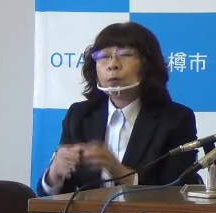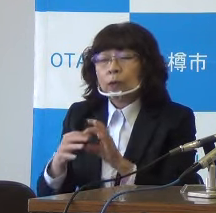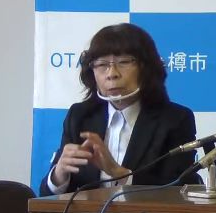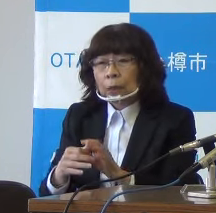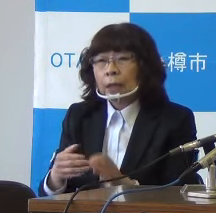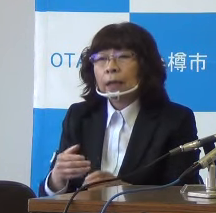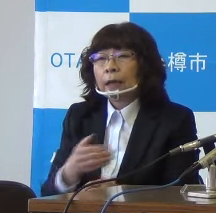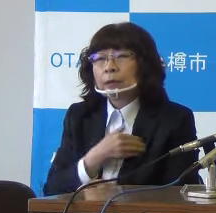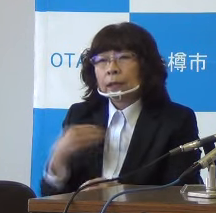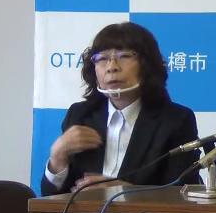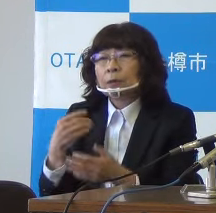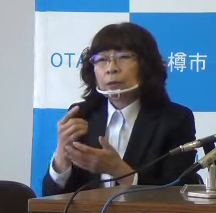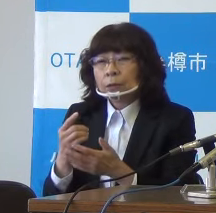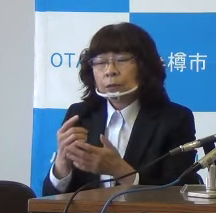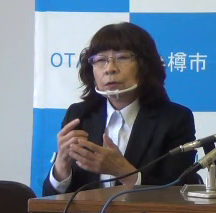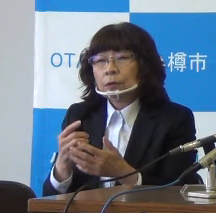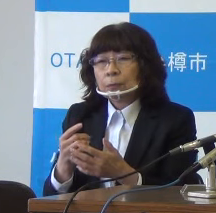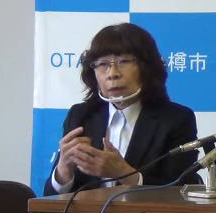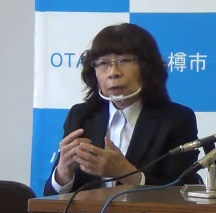市長である私と